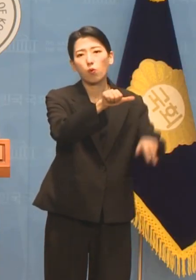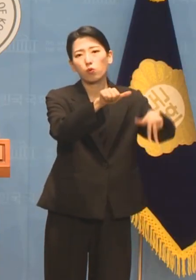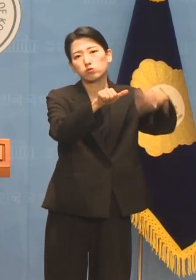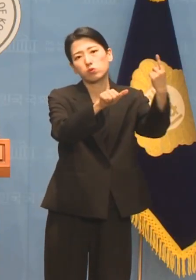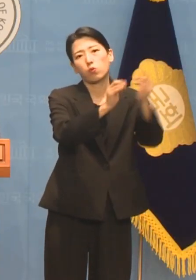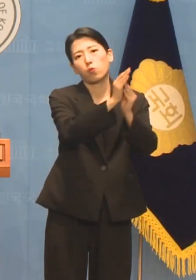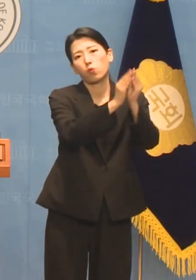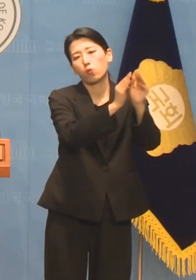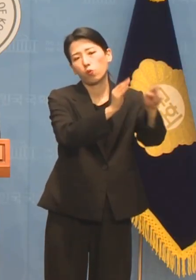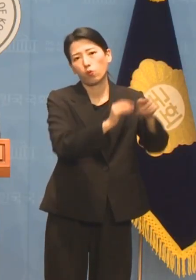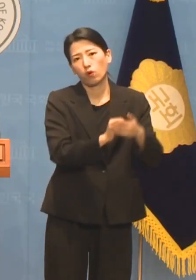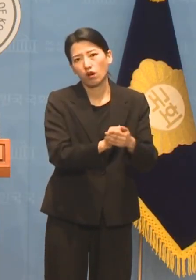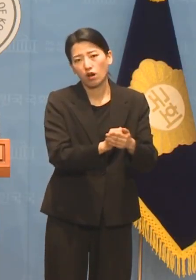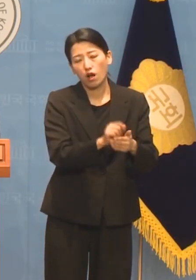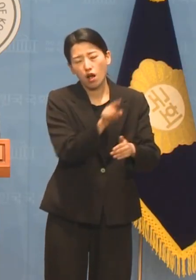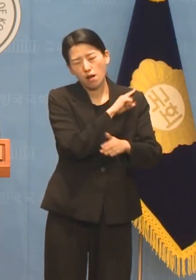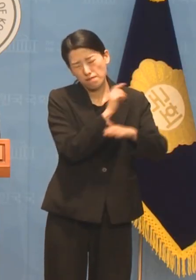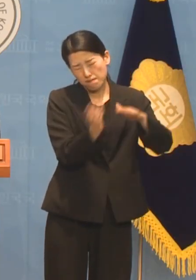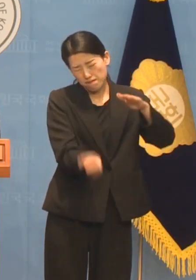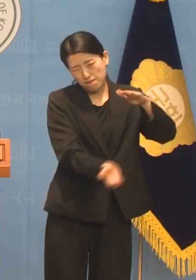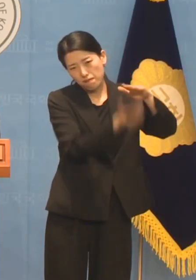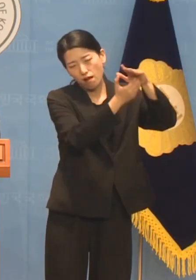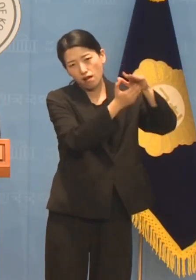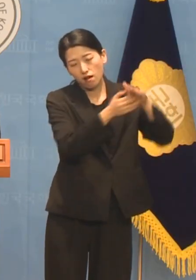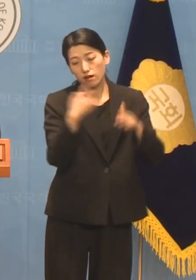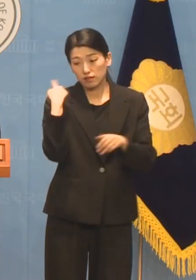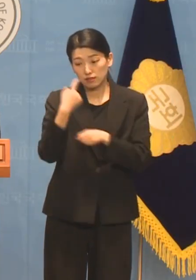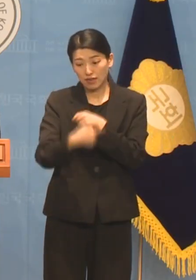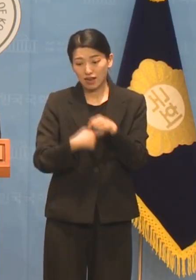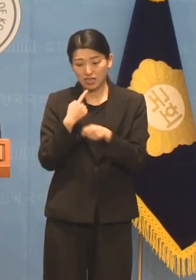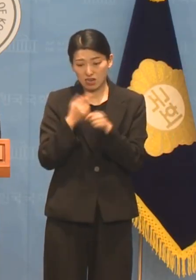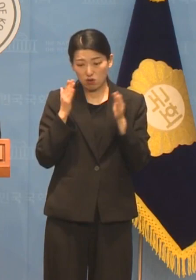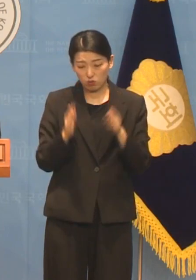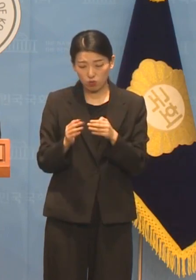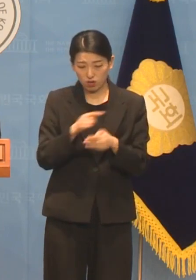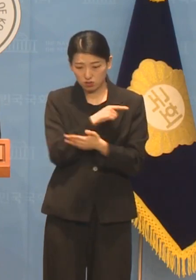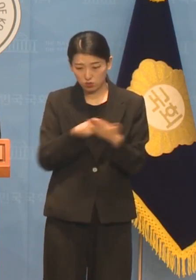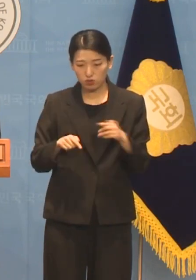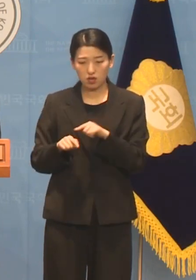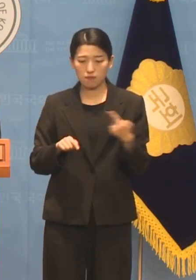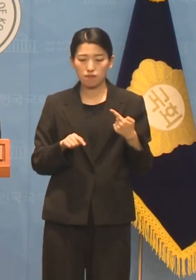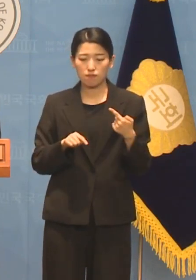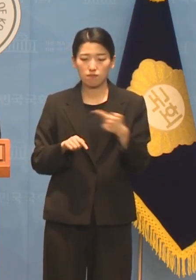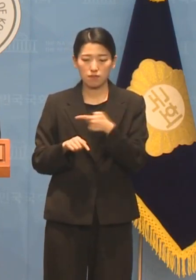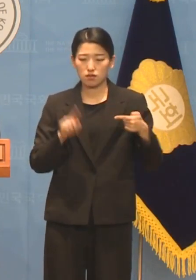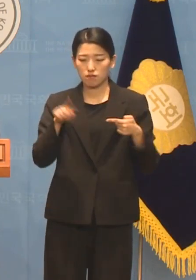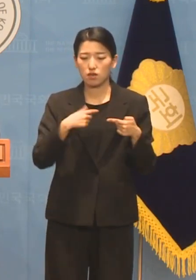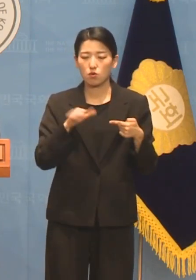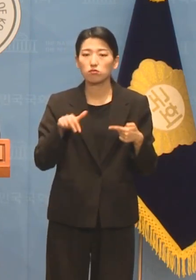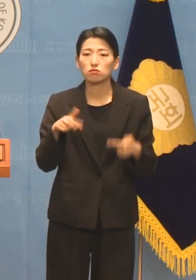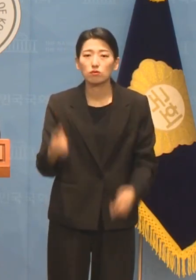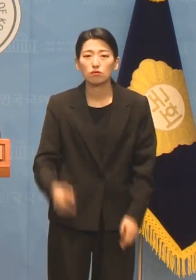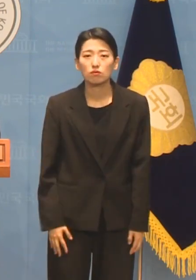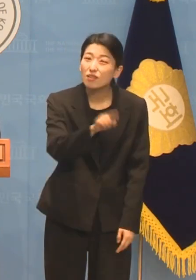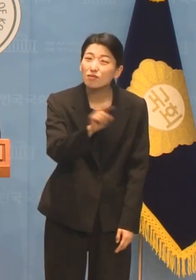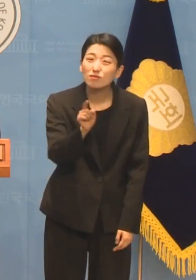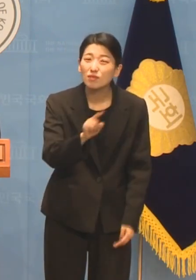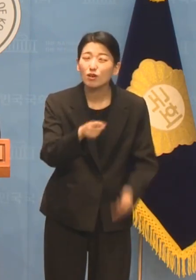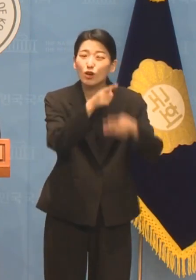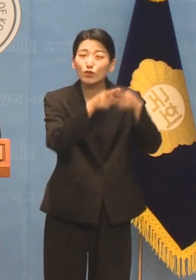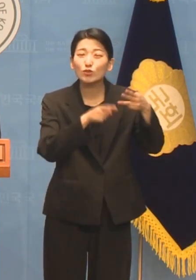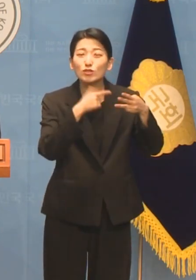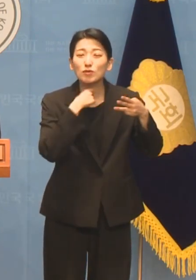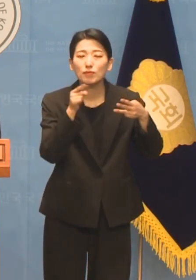사상 최대치를 경신했습니다. 이것이 내란 숙의 윤석열이 입만 열면 주창했던 재정